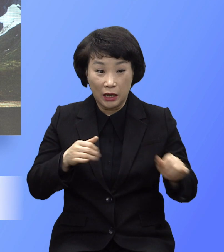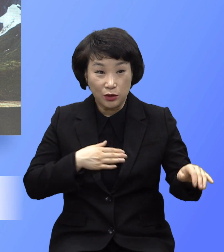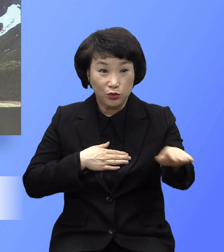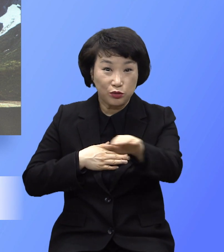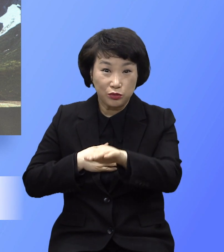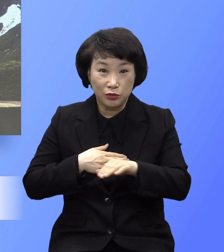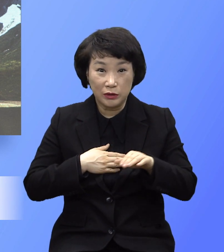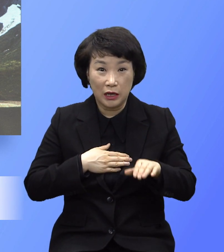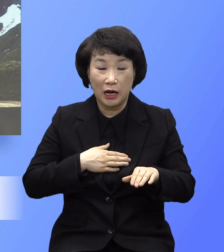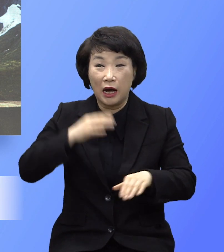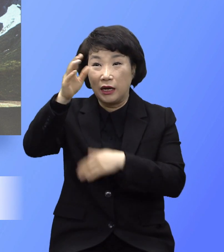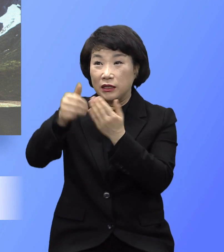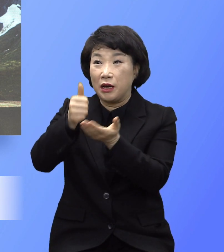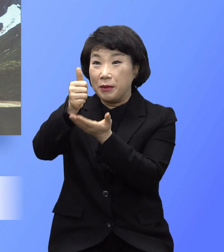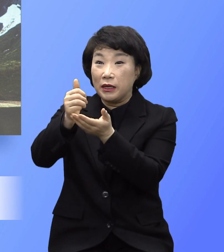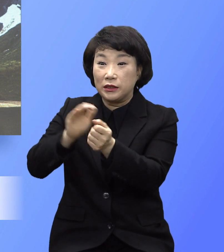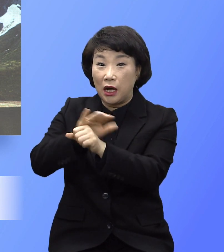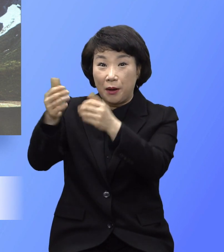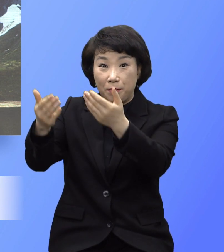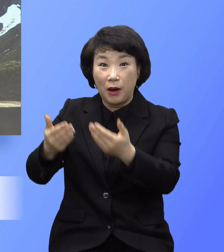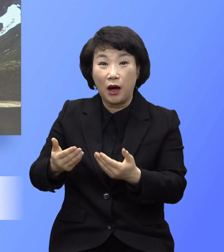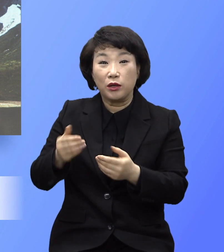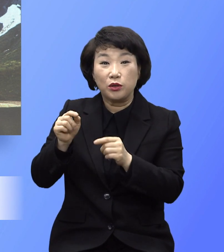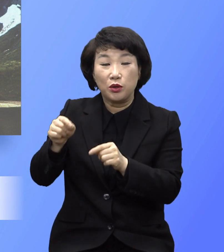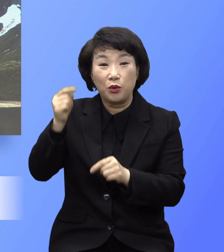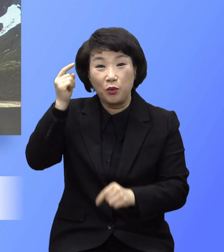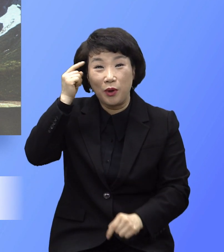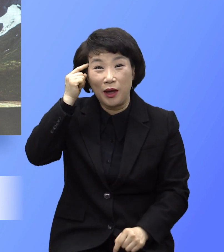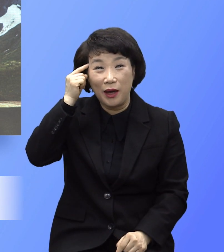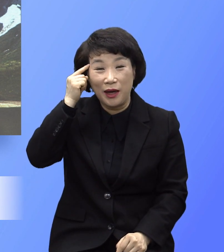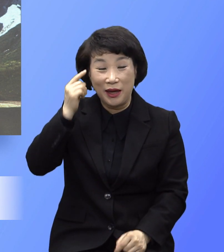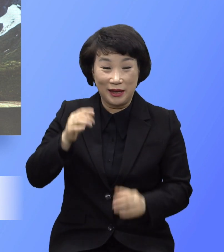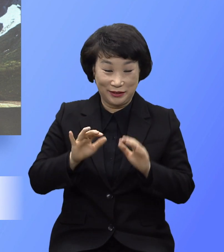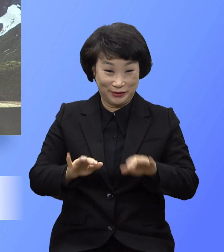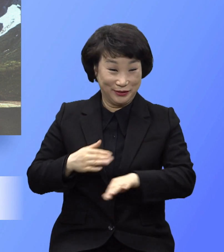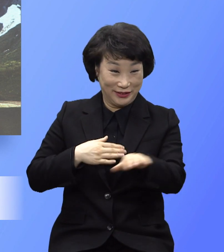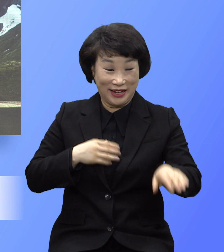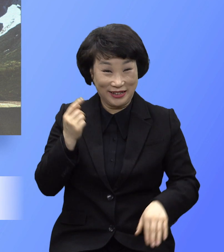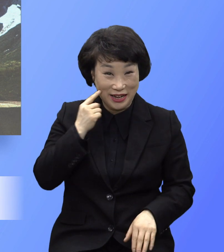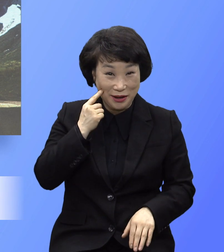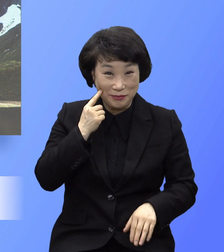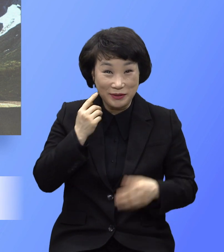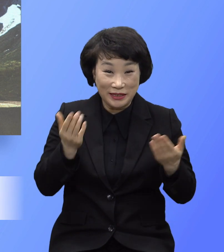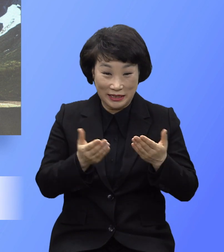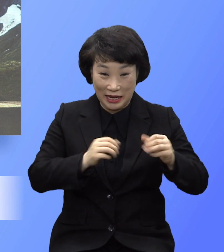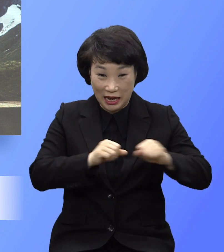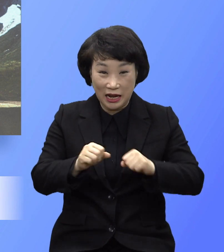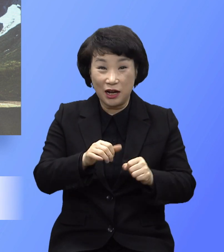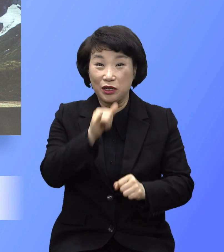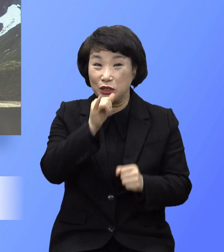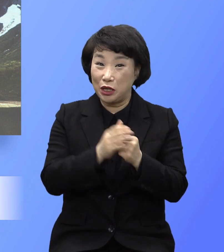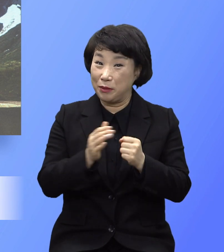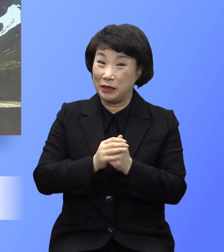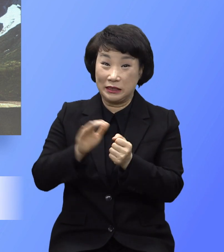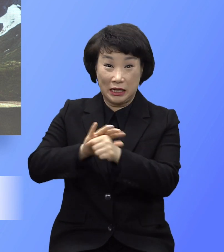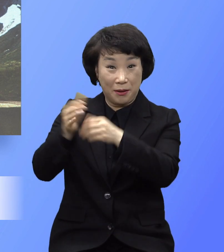인간이 하나님의 사랑을 받게 된 것은 예쁜 짓을 해서가 아니요,